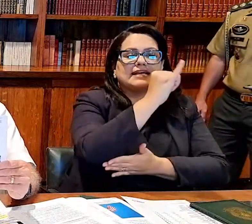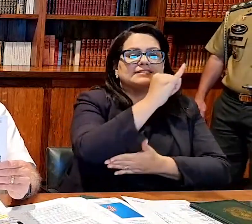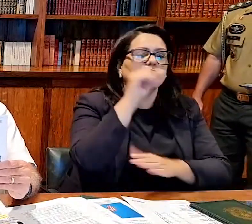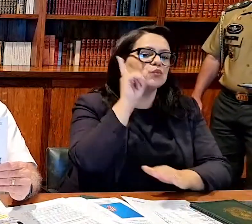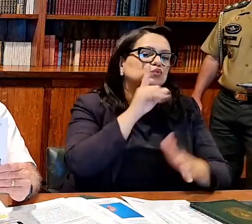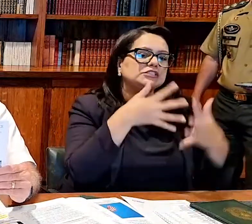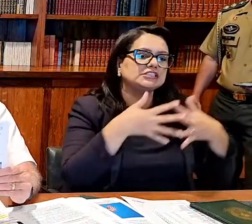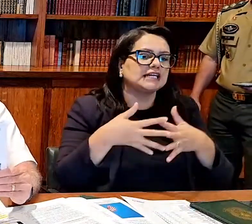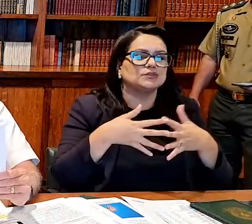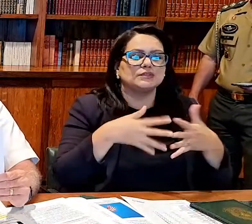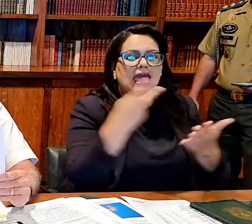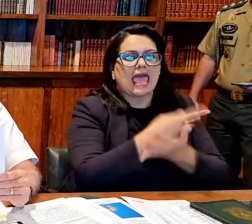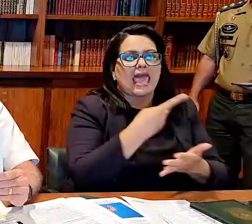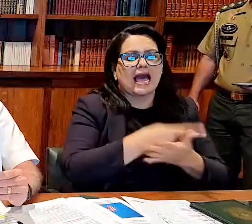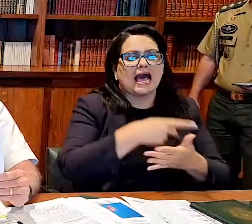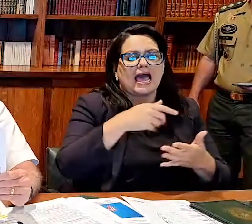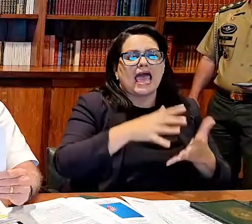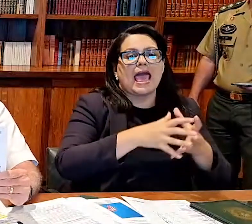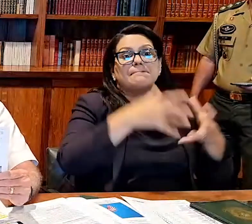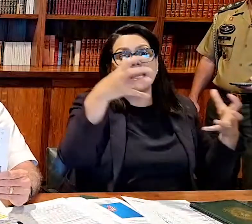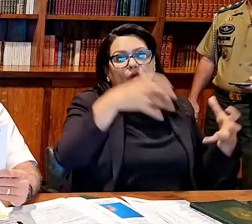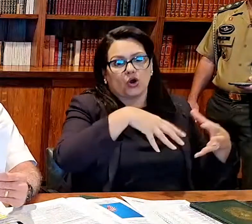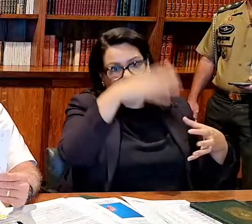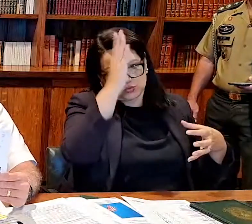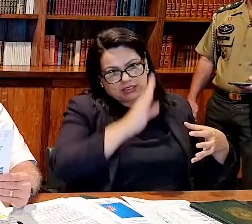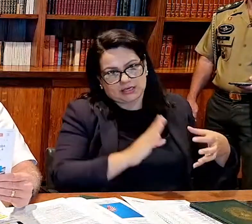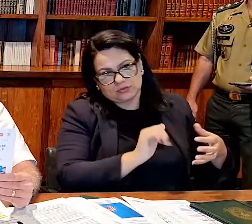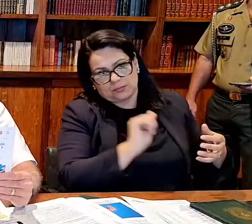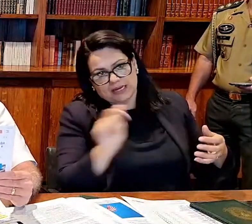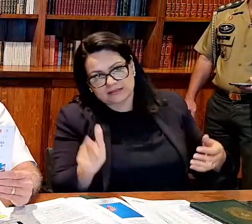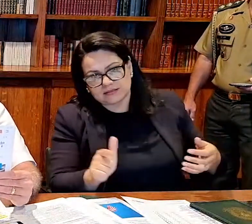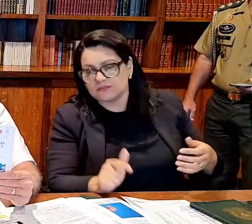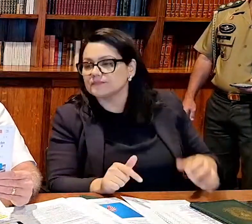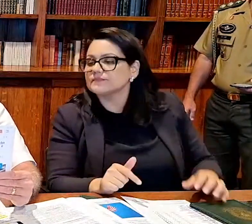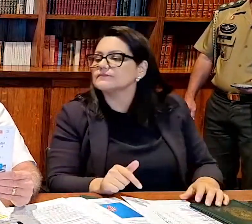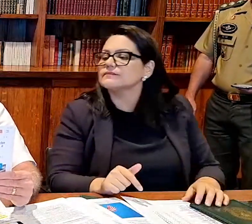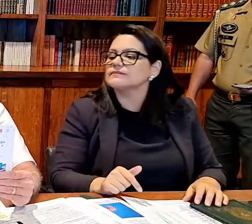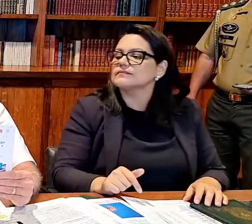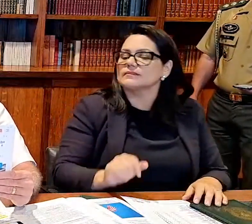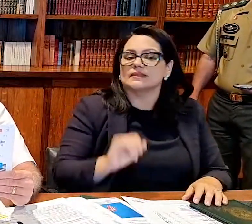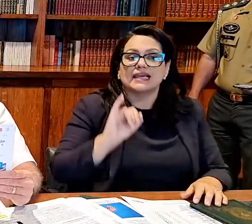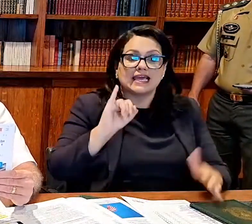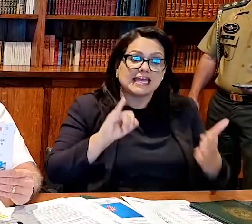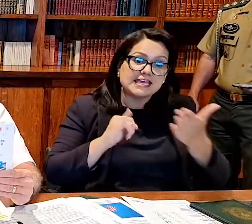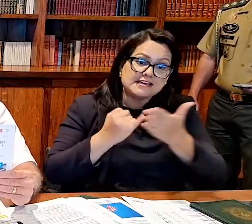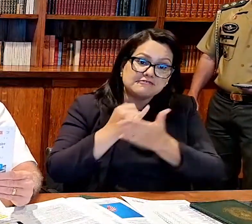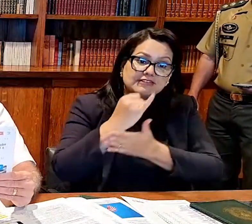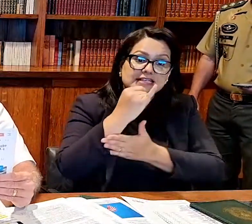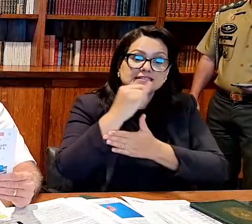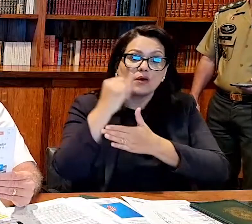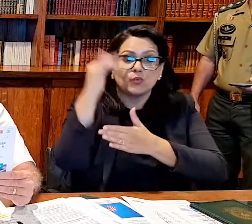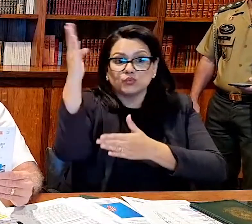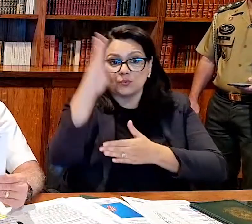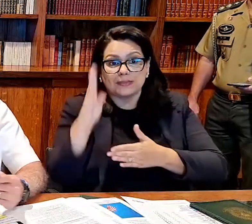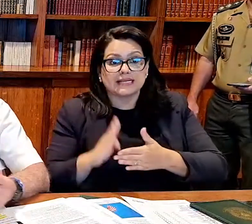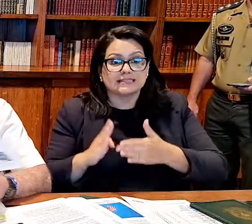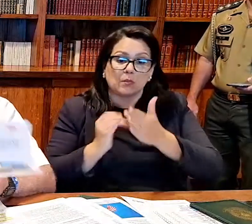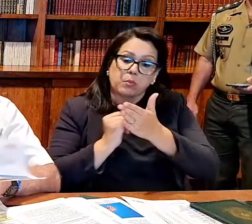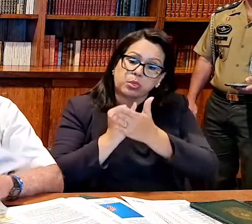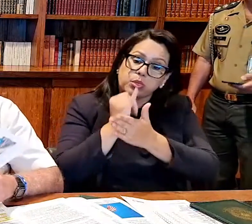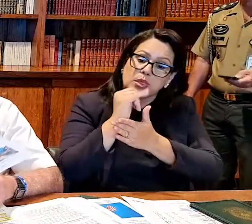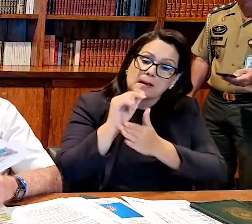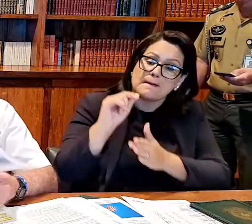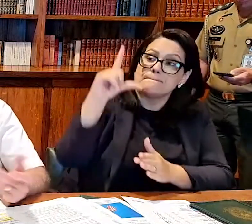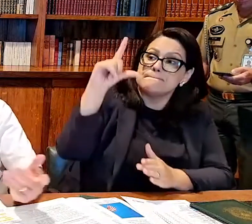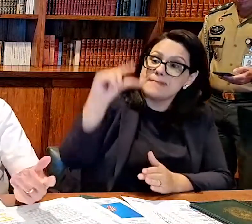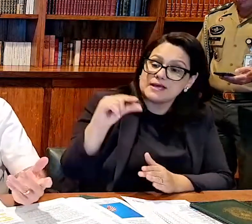do, Brasil. No mesmo dia, poder 360. Inflação no Brasil sobe menos que nos Estados Unidos e zona do